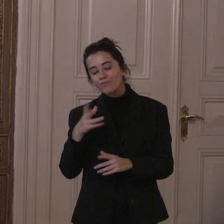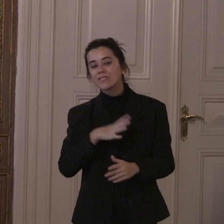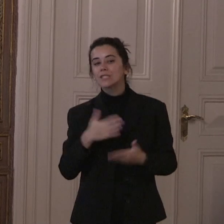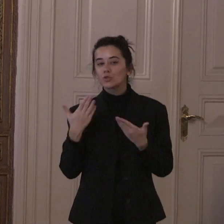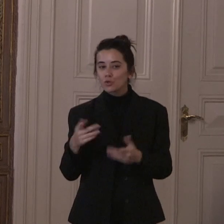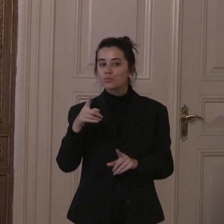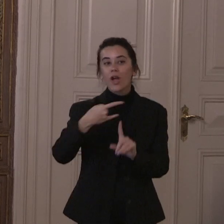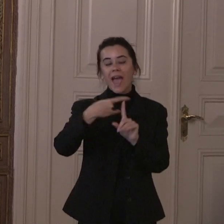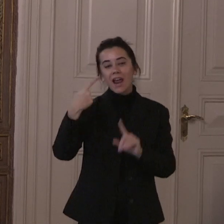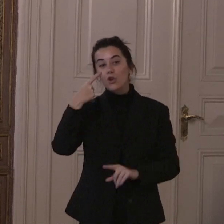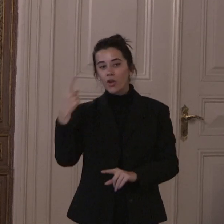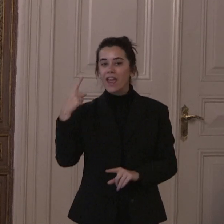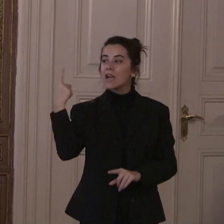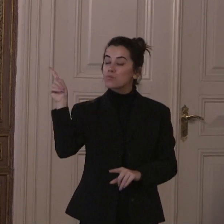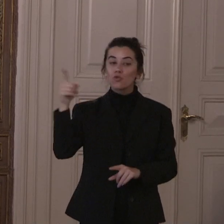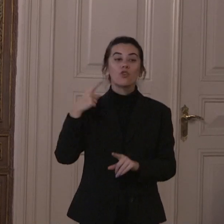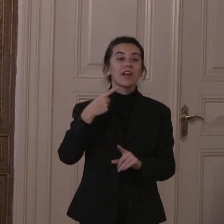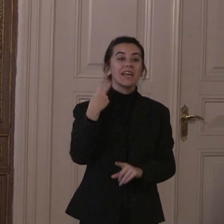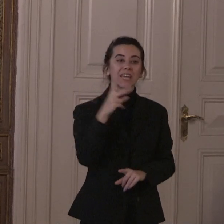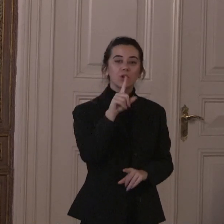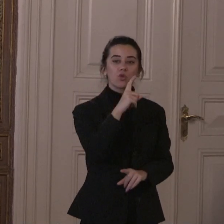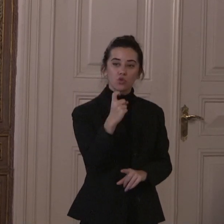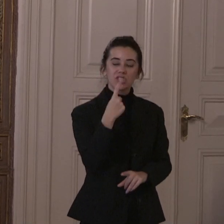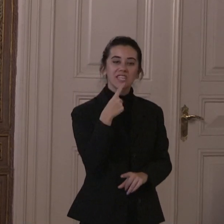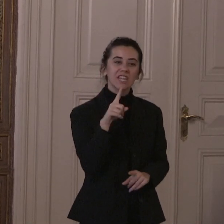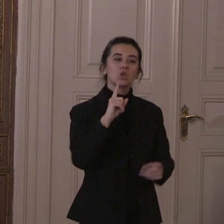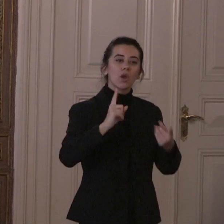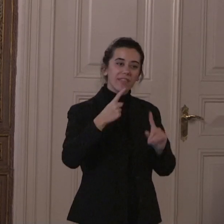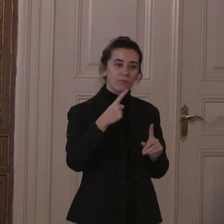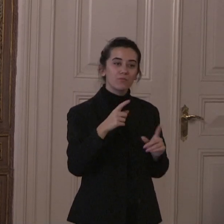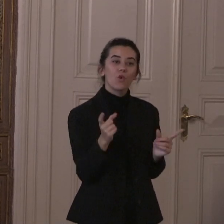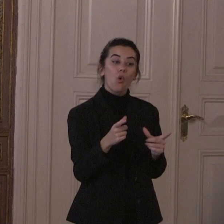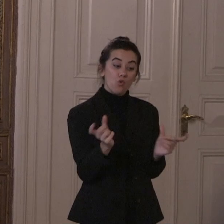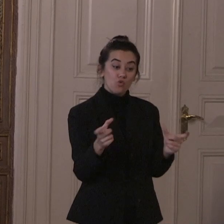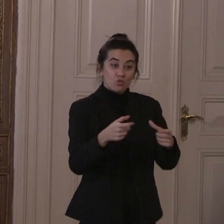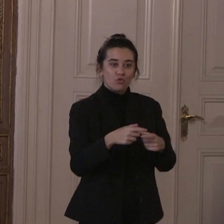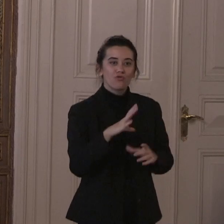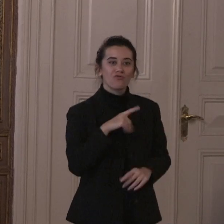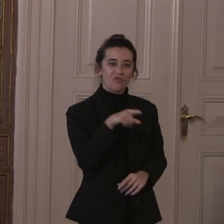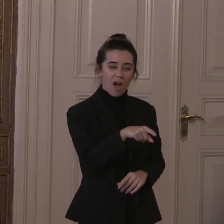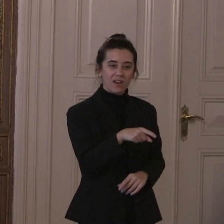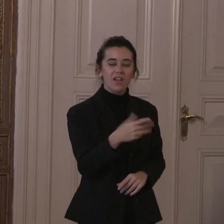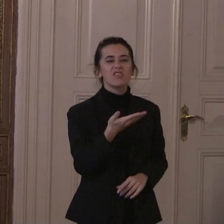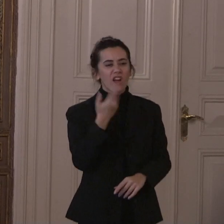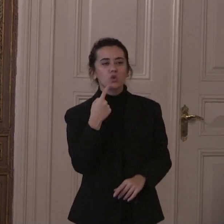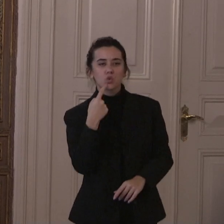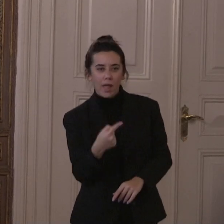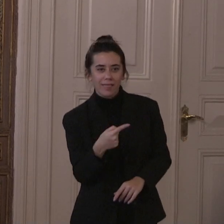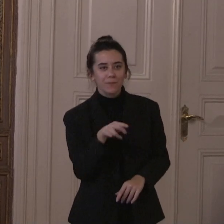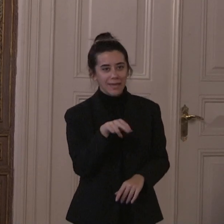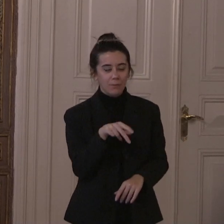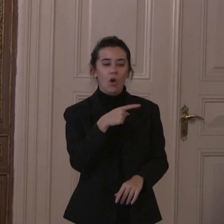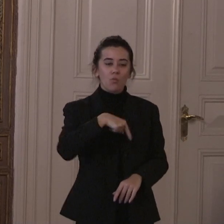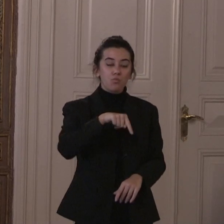Burada bu resimde 2019 yönetim kurulunu görüyorsunuz. Daha önce yönetim kurulu üyesi hocalarımı söylemiştim. Burada da bugün